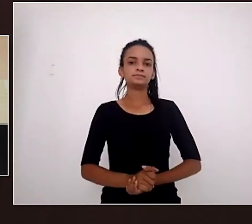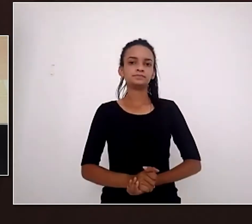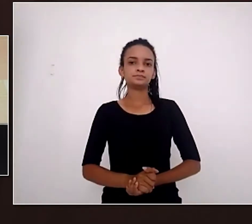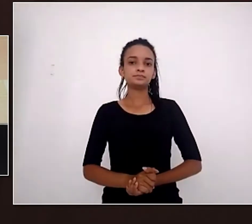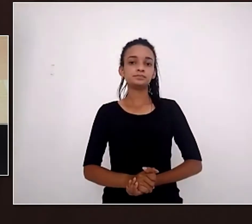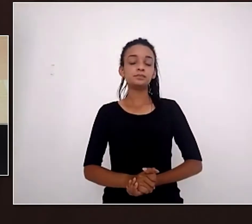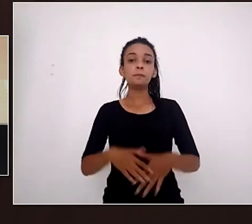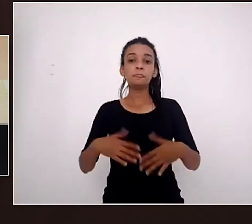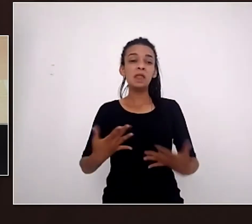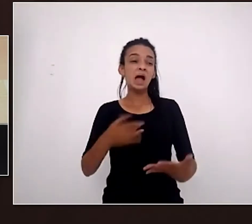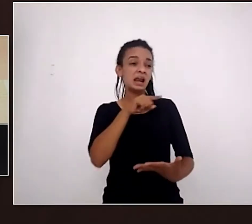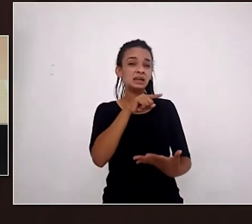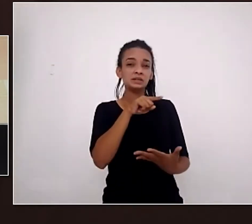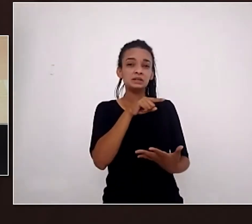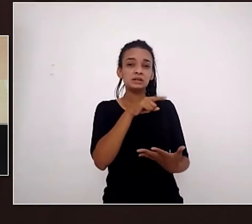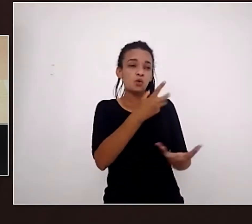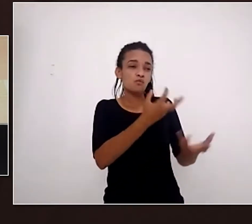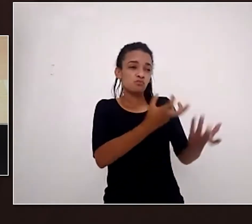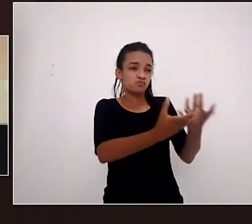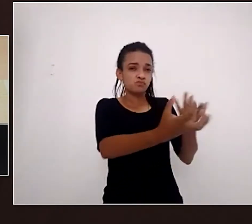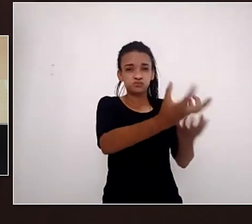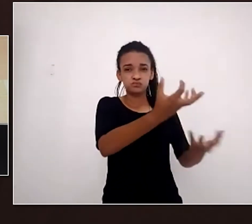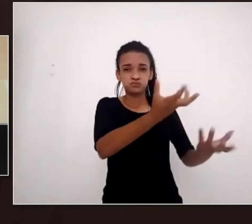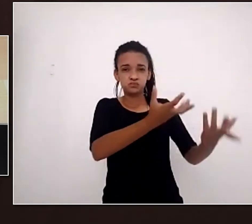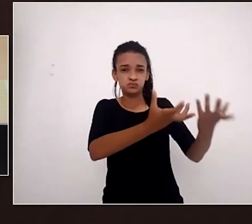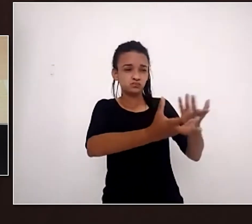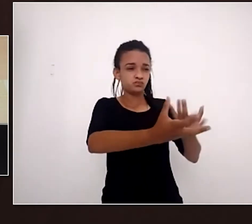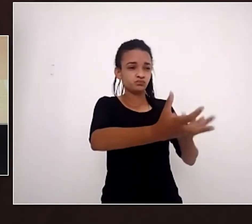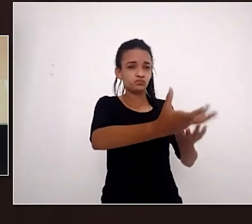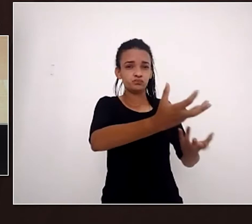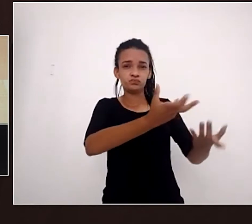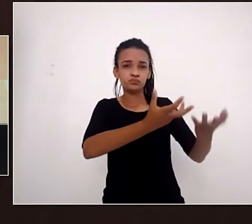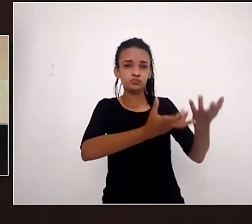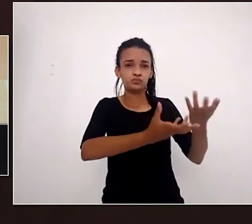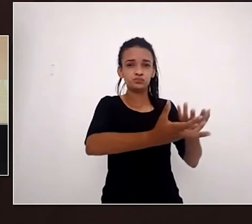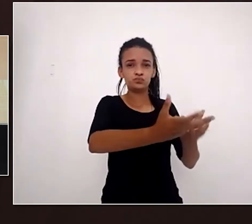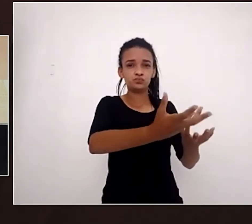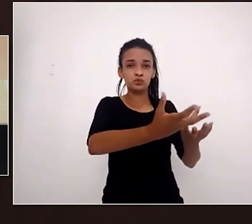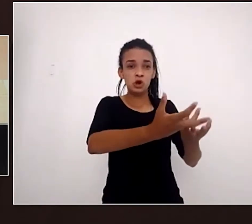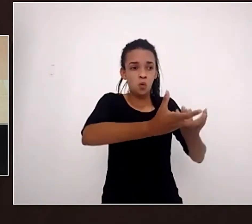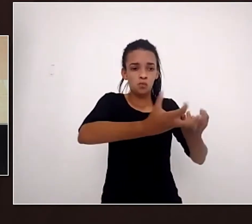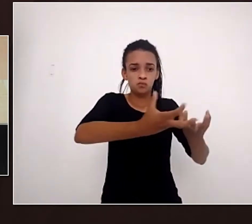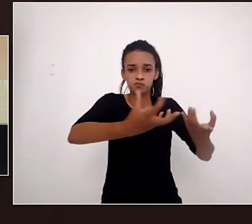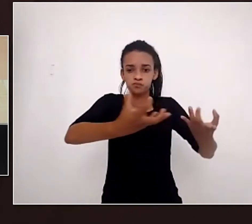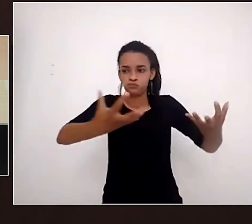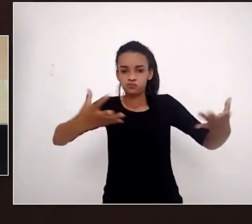incêndio, né, em pouco tempo se espalhou, porque